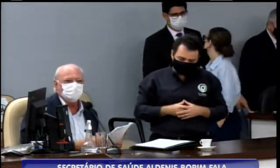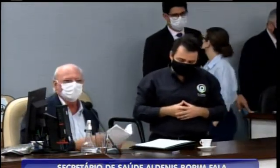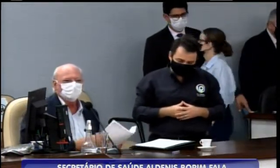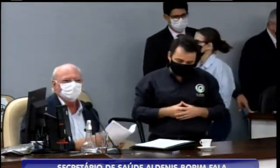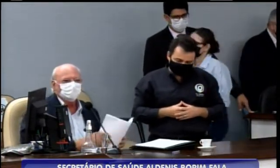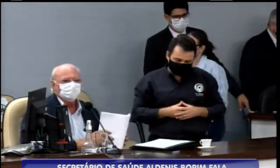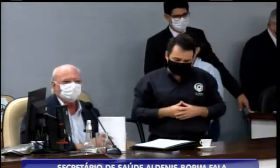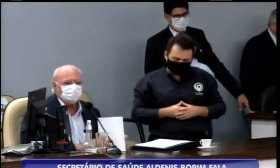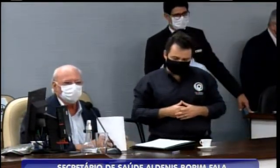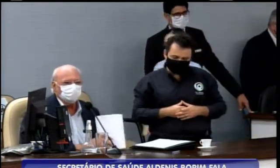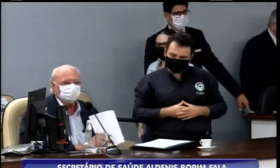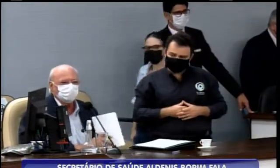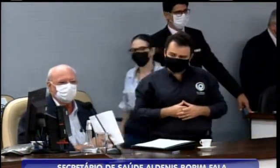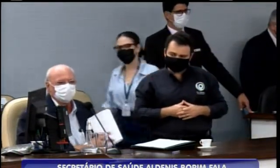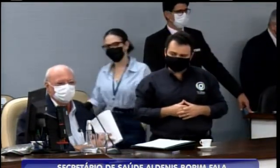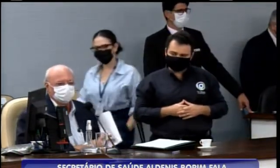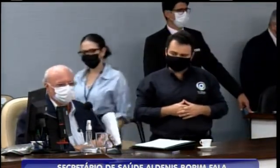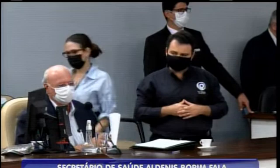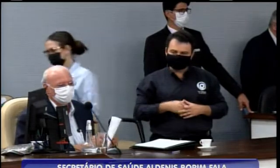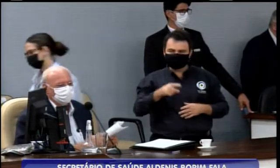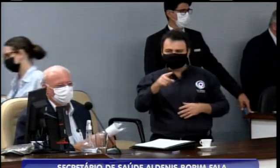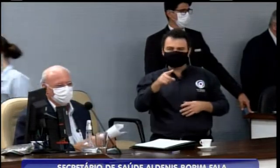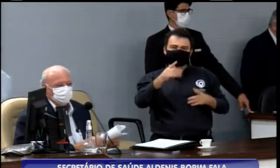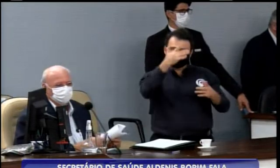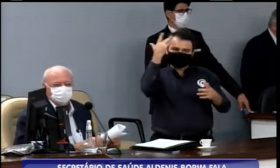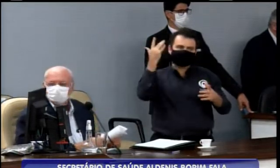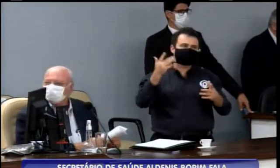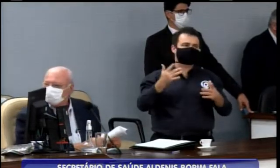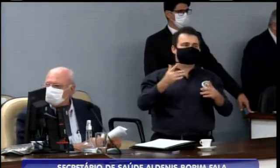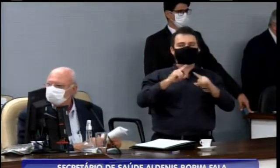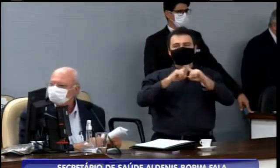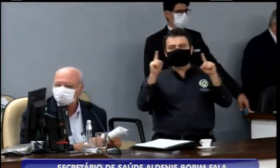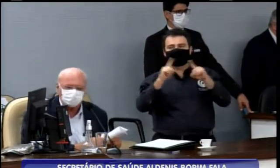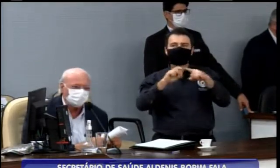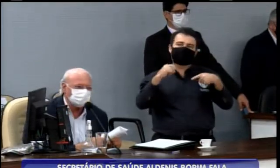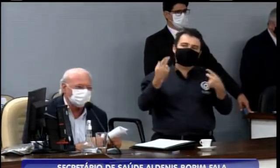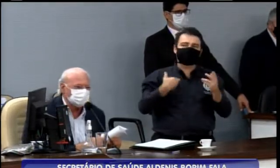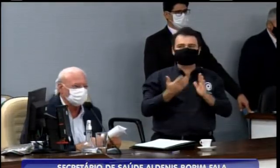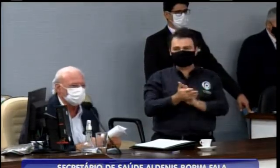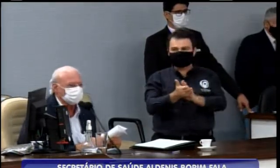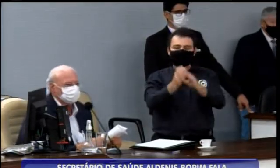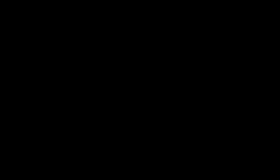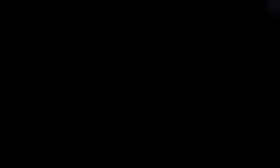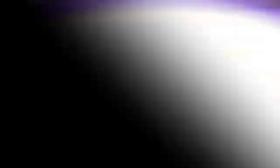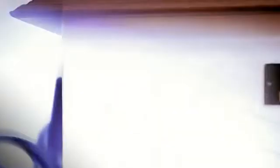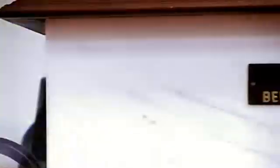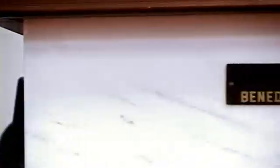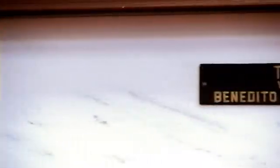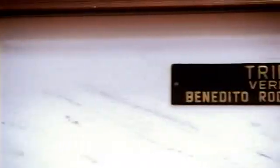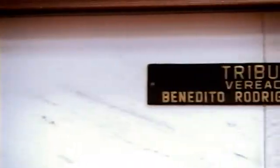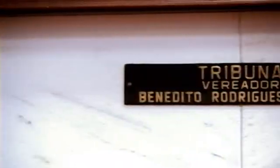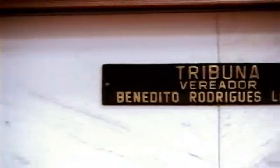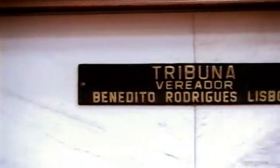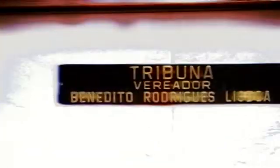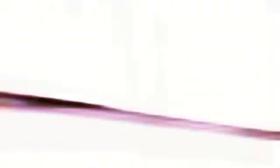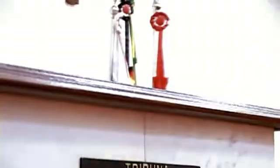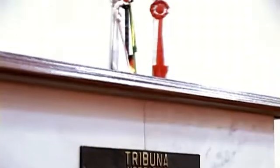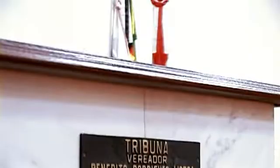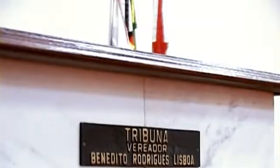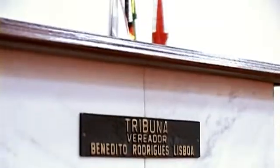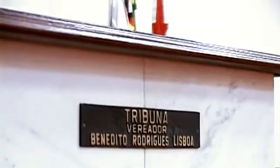seja bem-vinda ou mal-vinda, elas me ofendem. Pode ficar tranquilo.